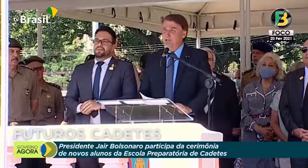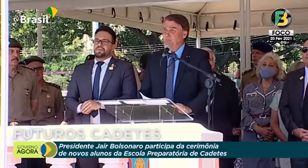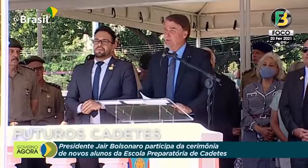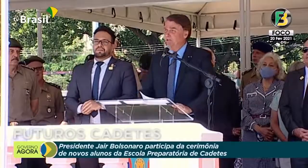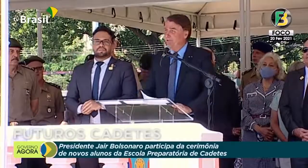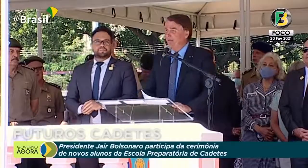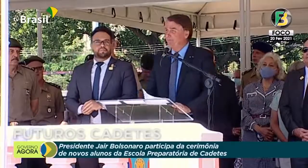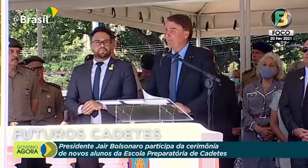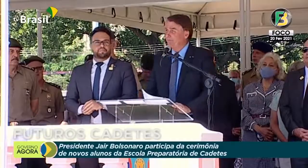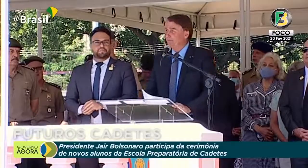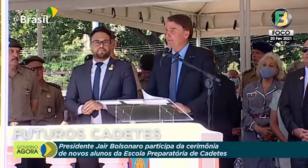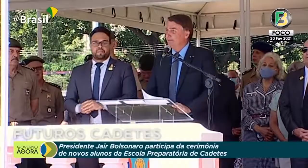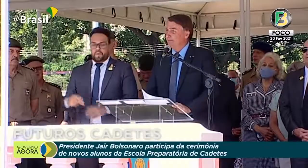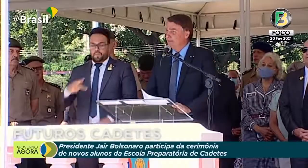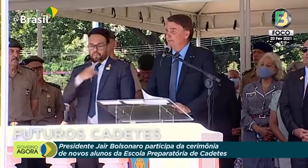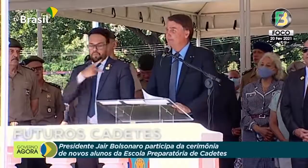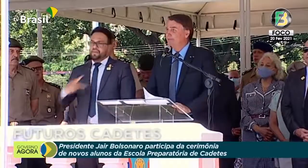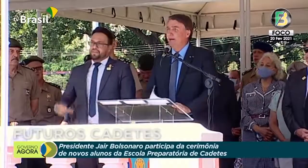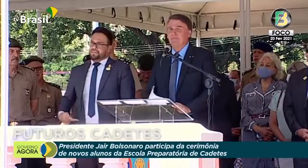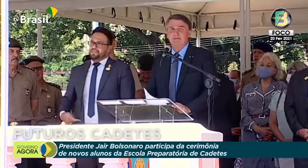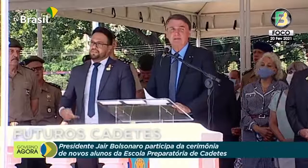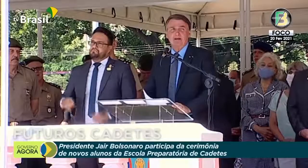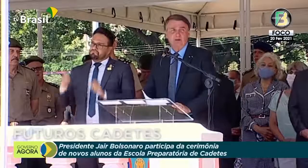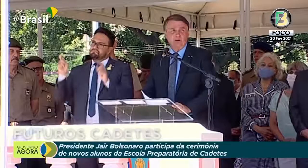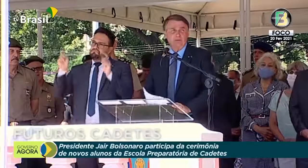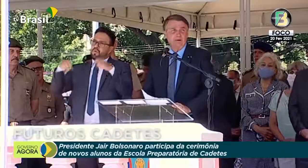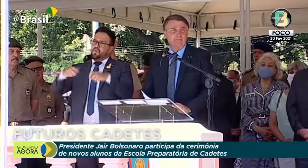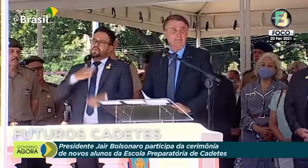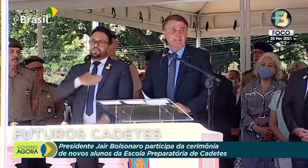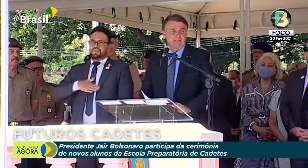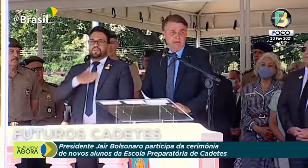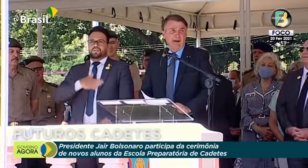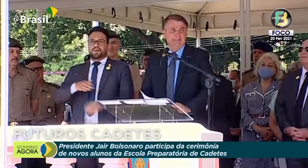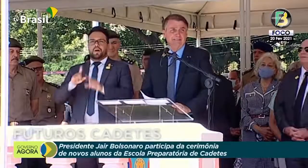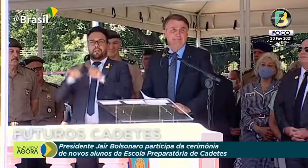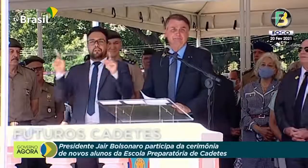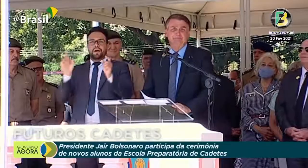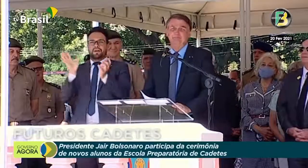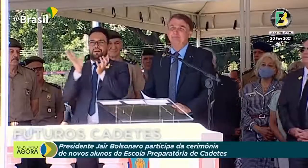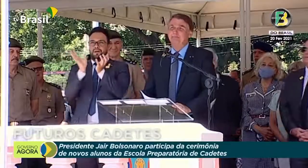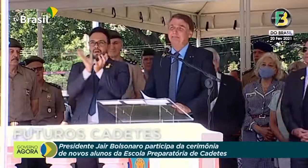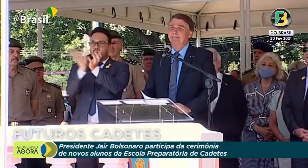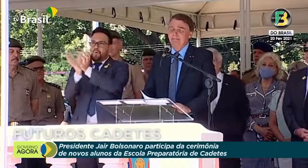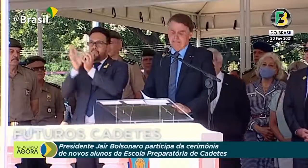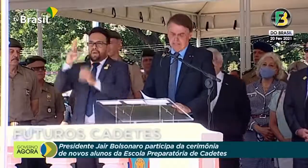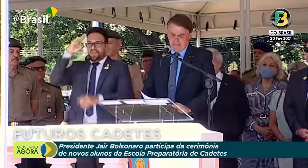O presidente pode até descansar, a tropa jamais.